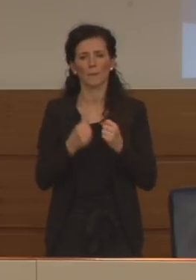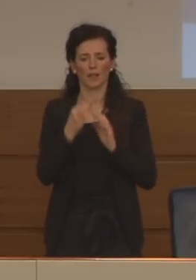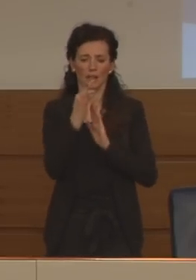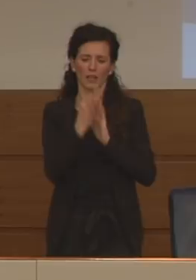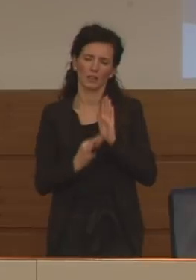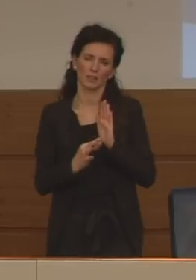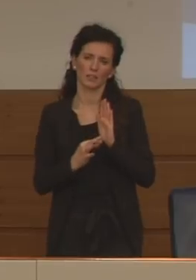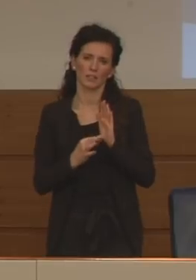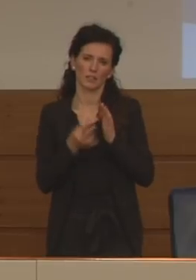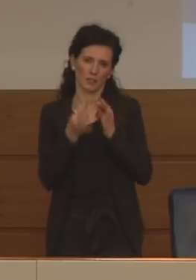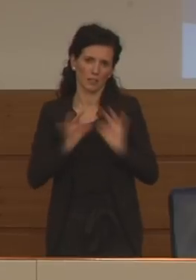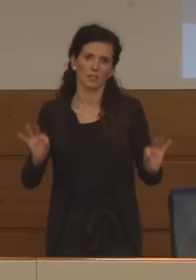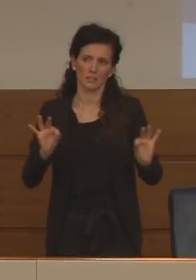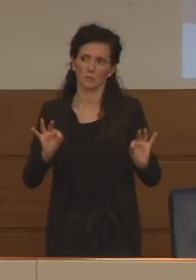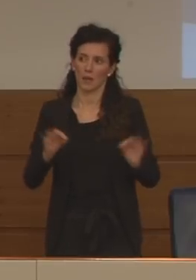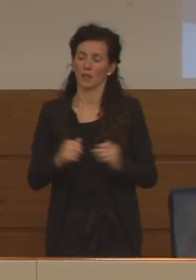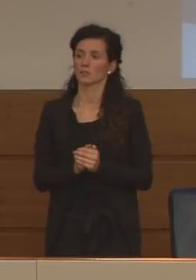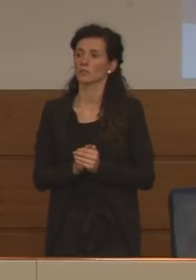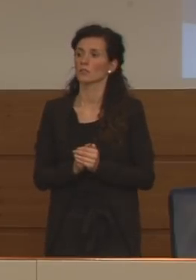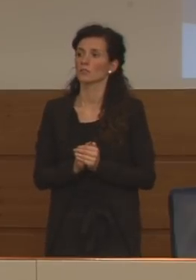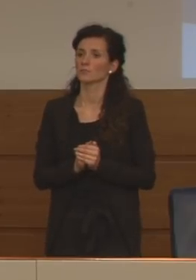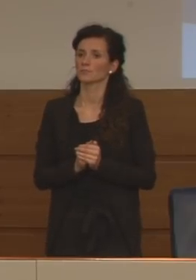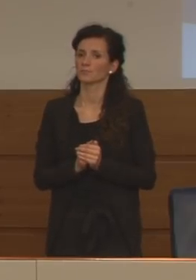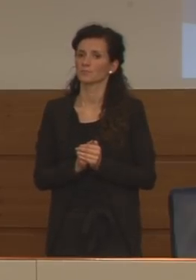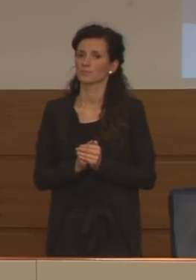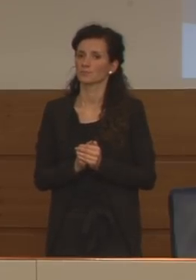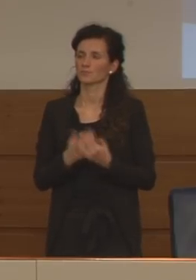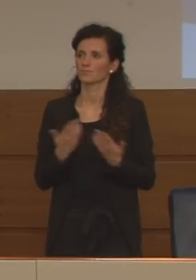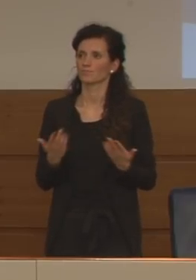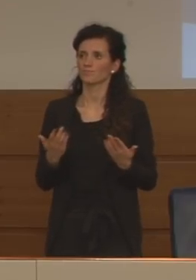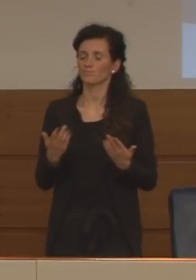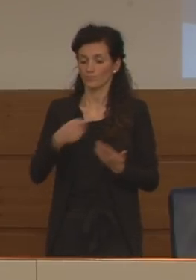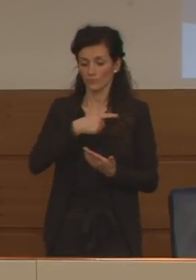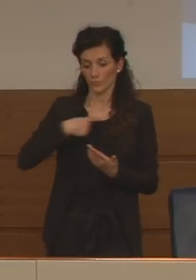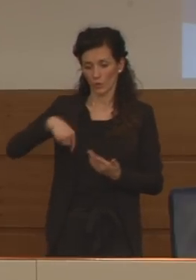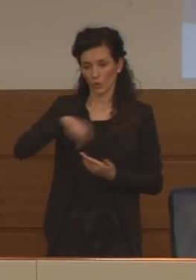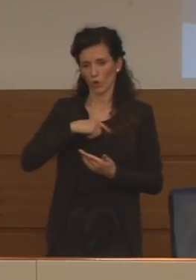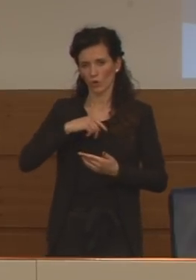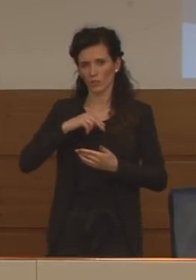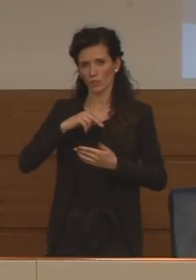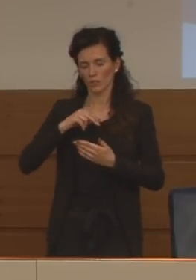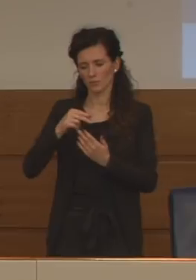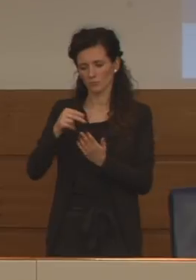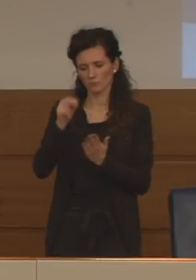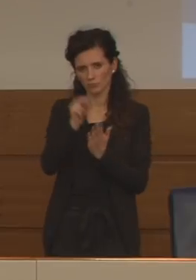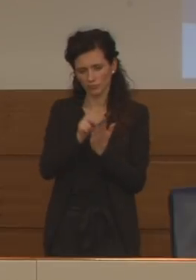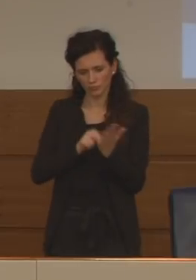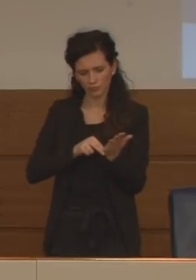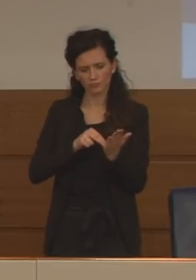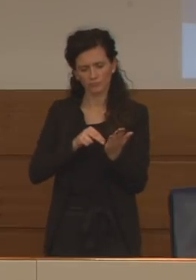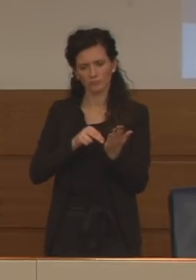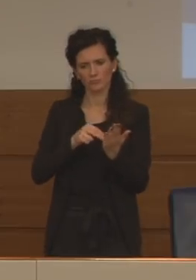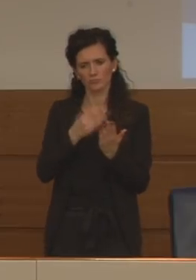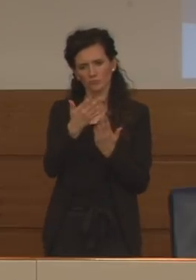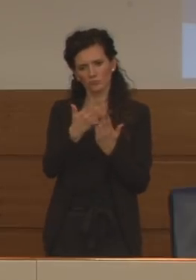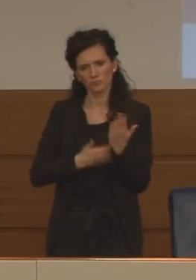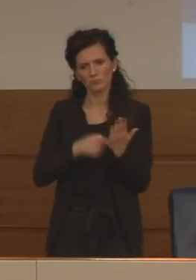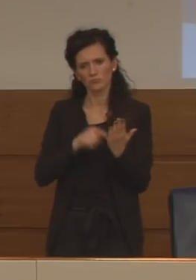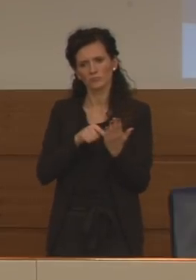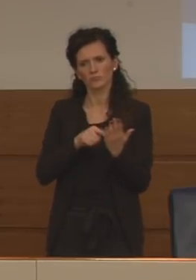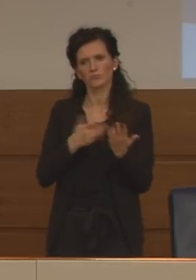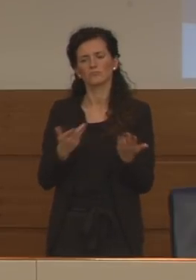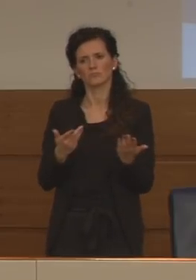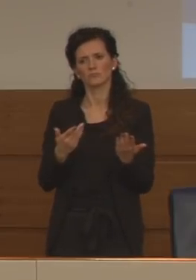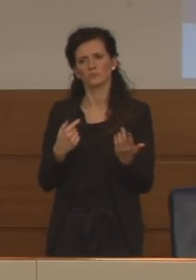stati raccomandati certamente quello che noi pensiamo oggi come ho detto prima pensiamo comportamenti